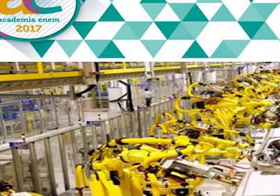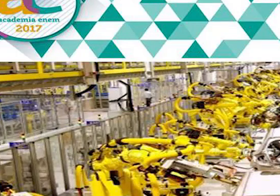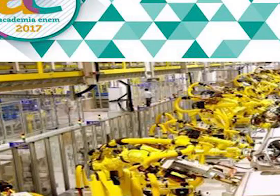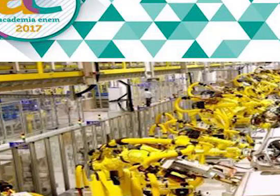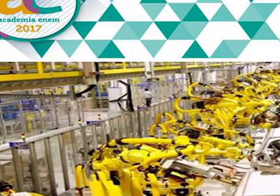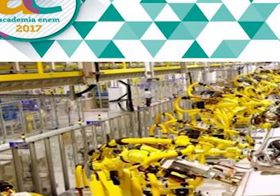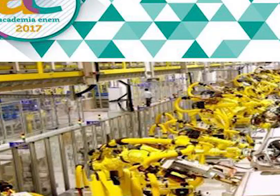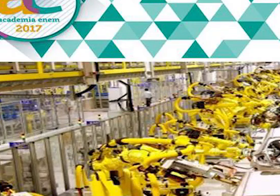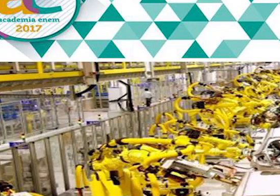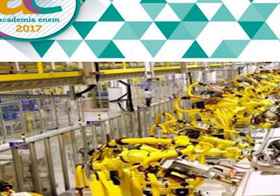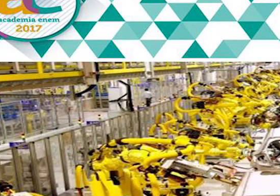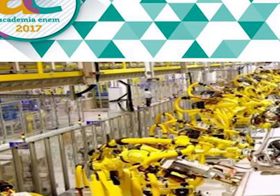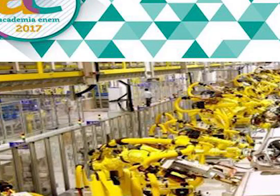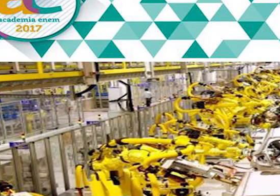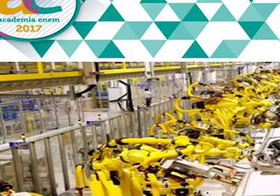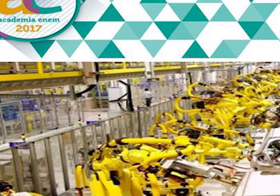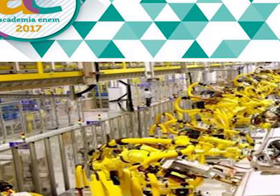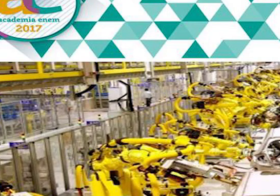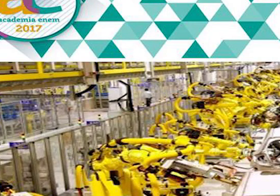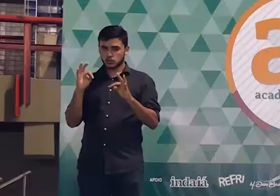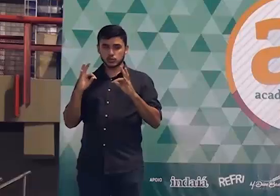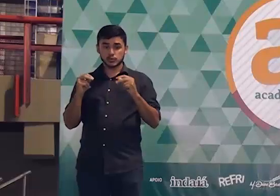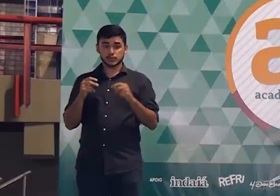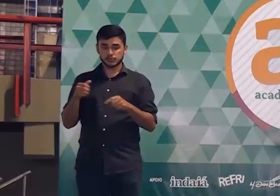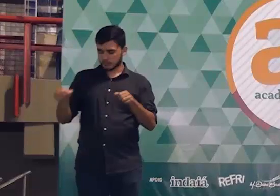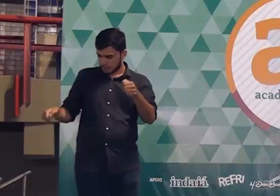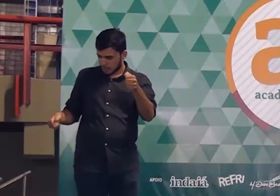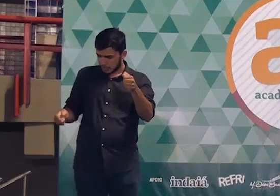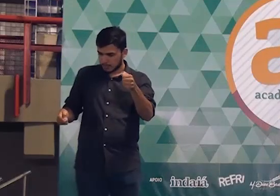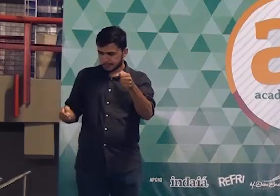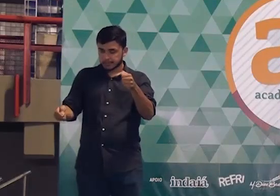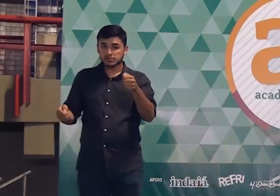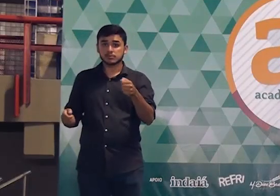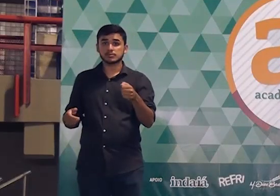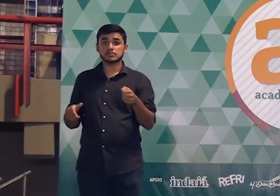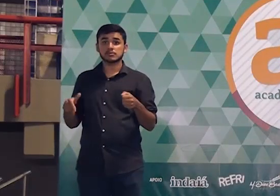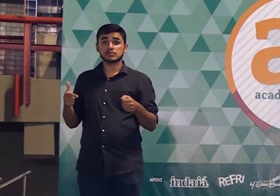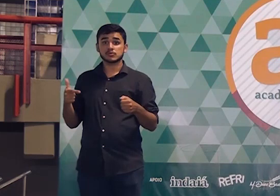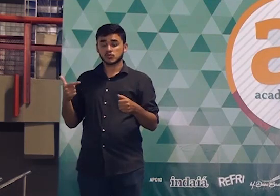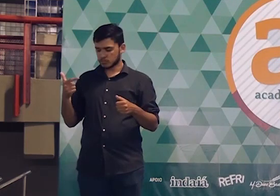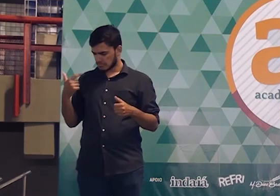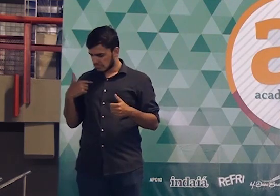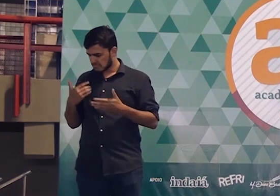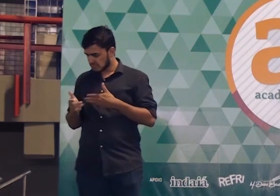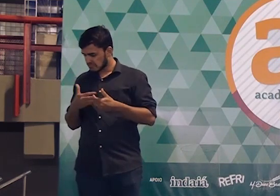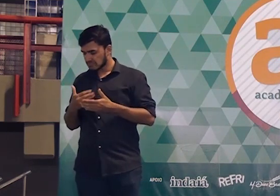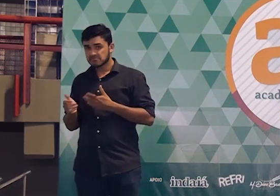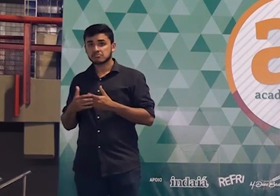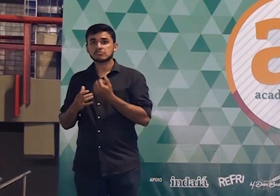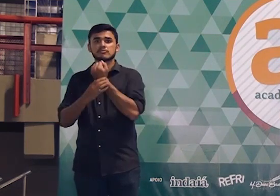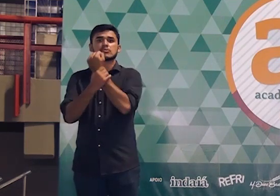Tem. Ao ponto de que, por exemplo, a caixa de marcha do carro, ela não tem garantia.